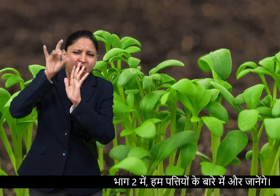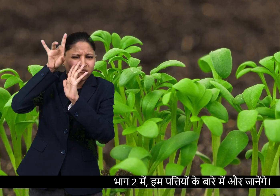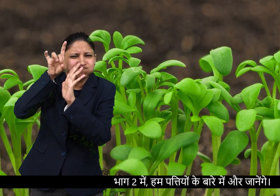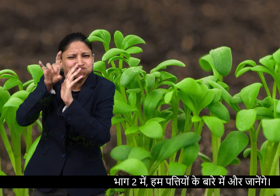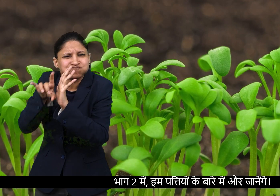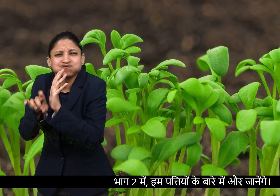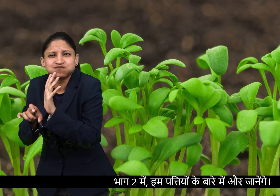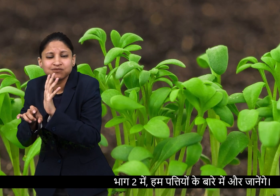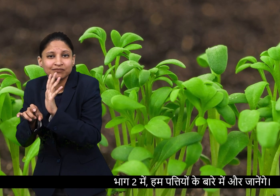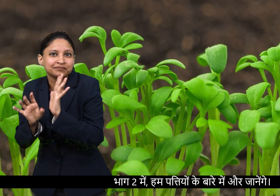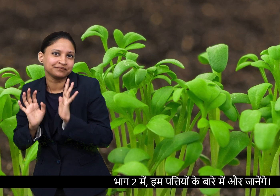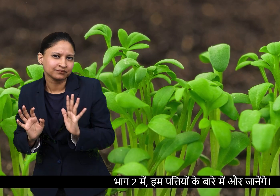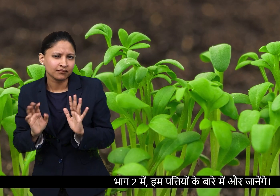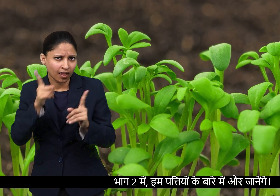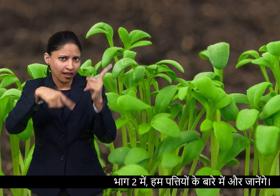बारे में और जानेंगे